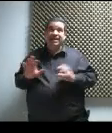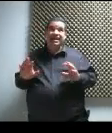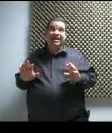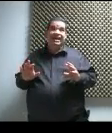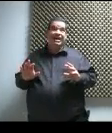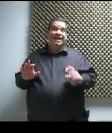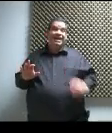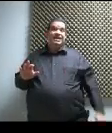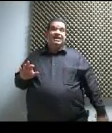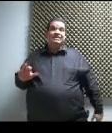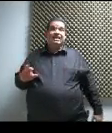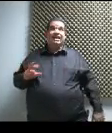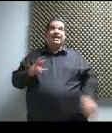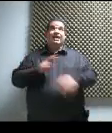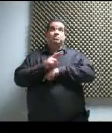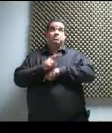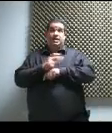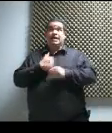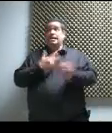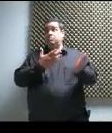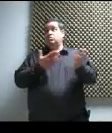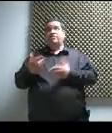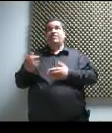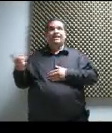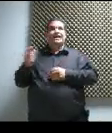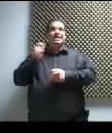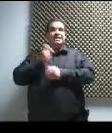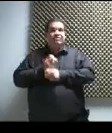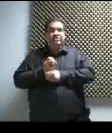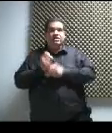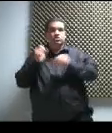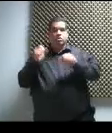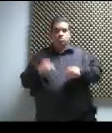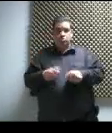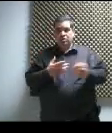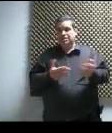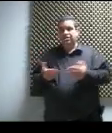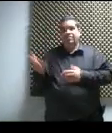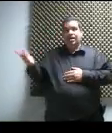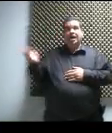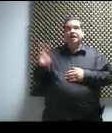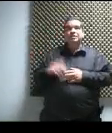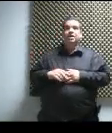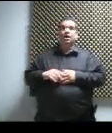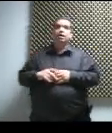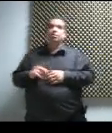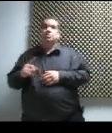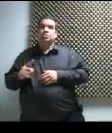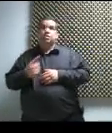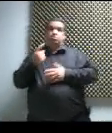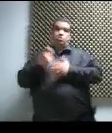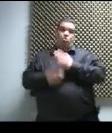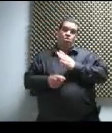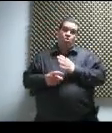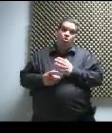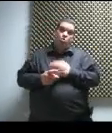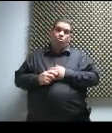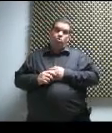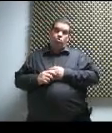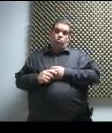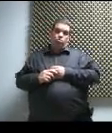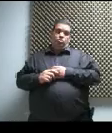en Vieques quieren que nosotros la llevemos para allá. Es difícil nosotros poderla llevar para allá. Primero, por los costos, ¿no? Por